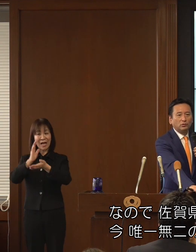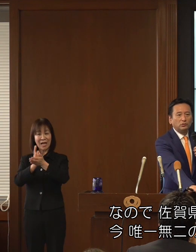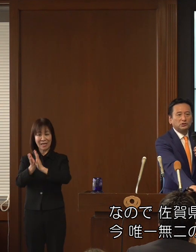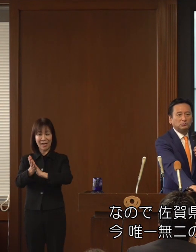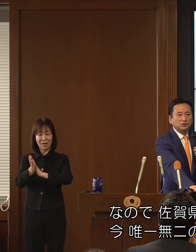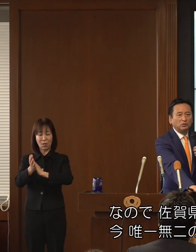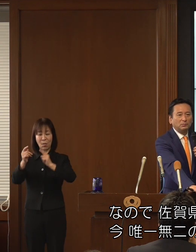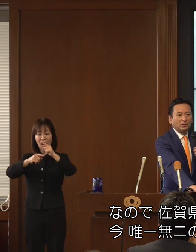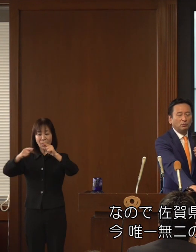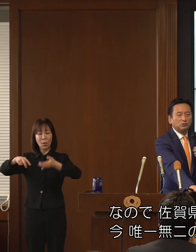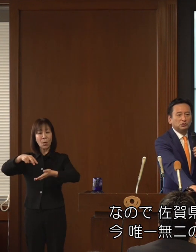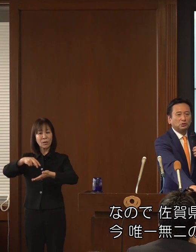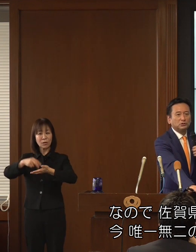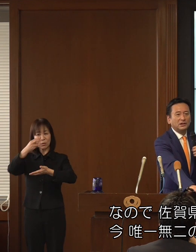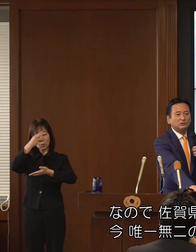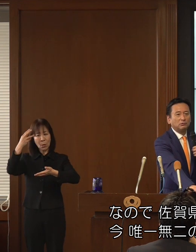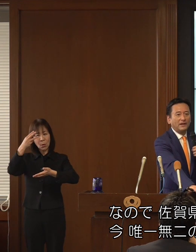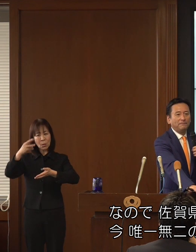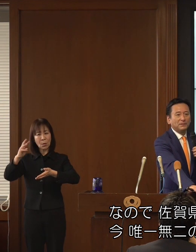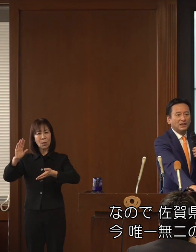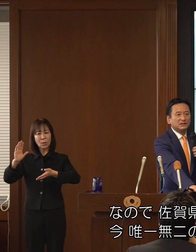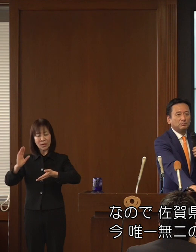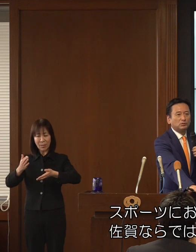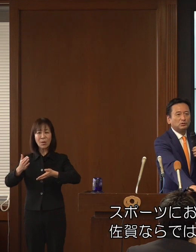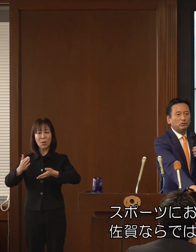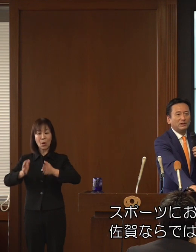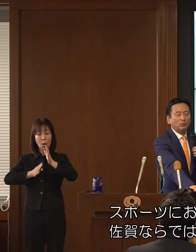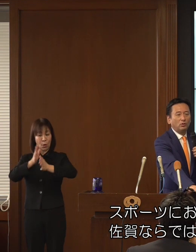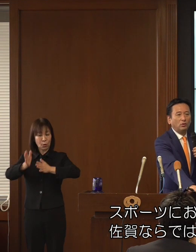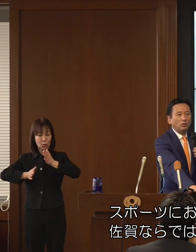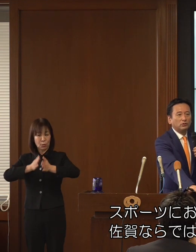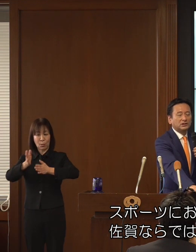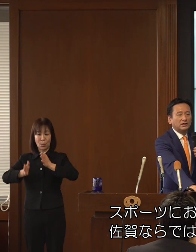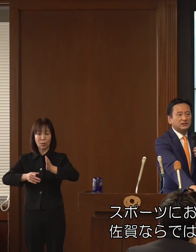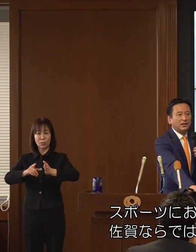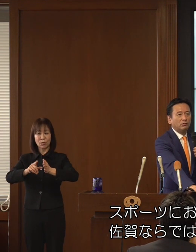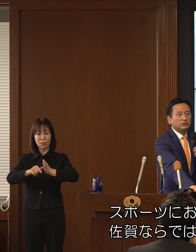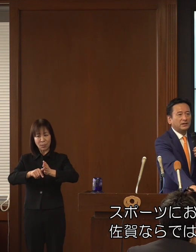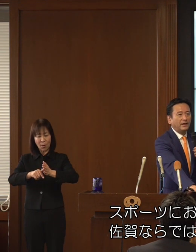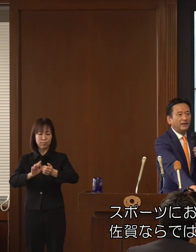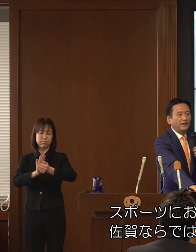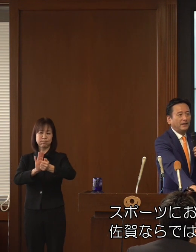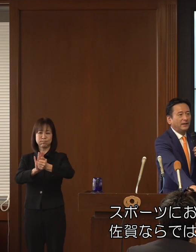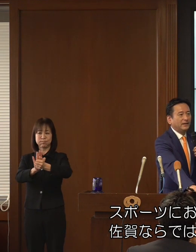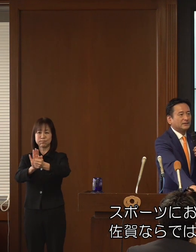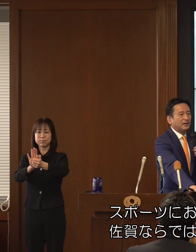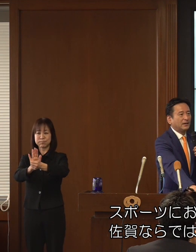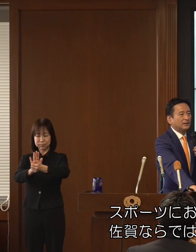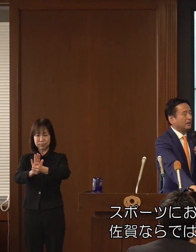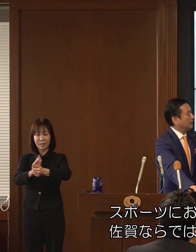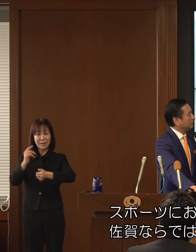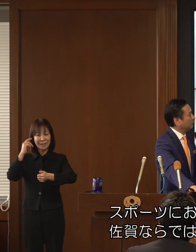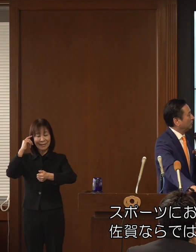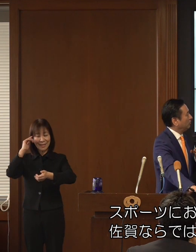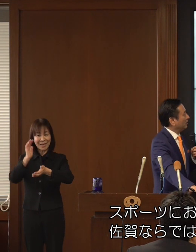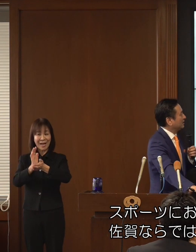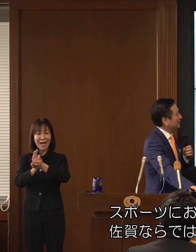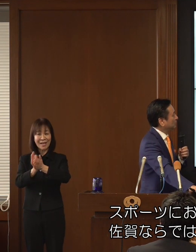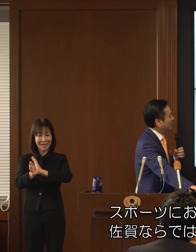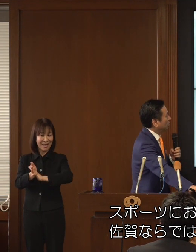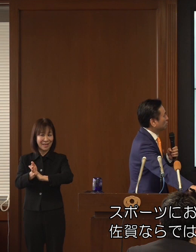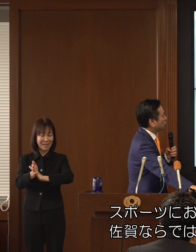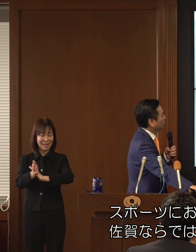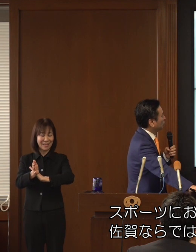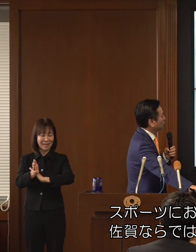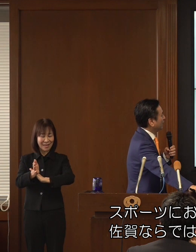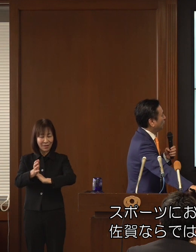ても唯一無二の今教育づくりをしているので、スポーツにおいてもしっかり支援をして、佐賀ならではの